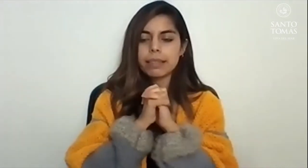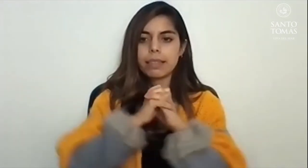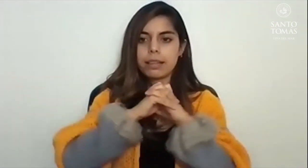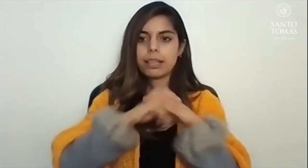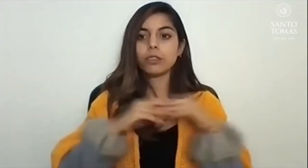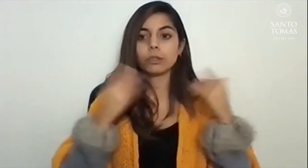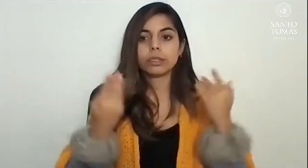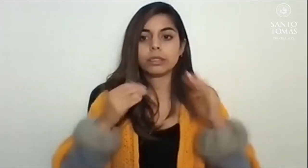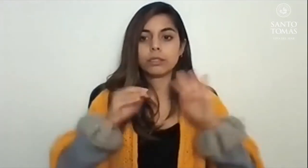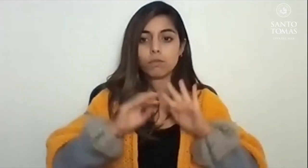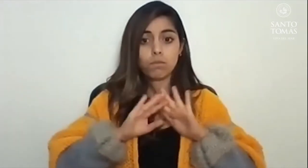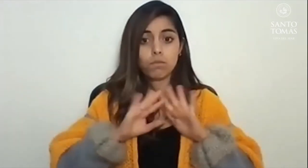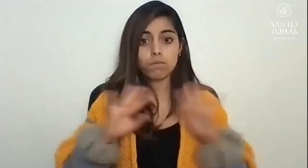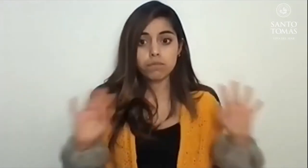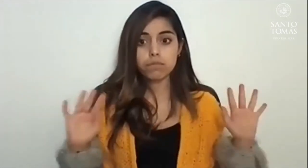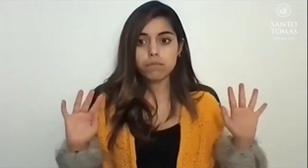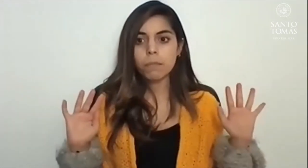entender. Entonces,